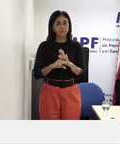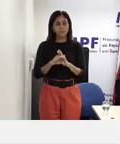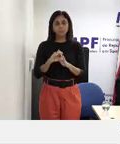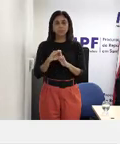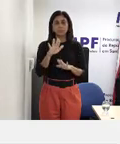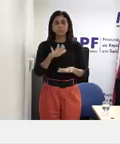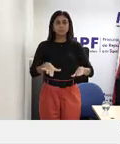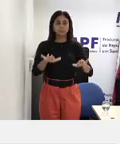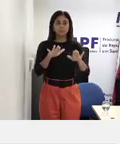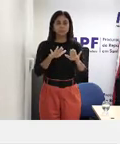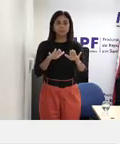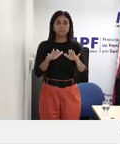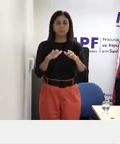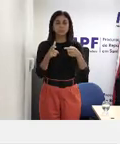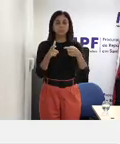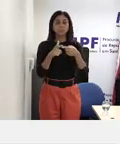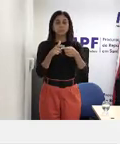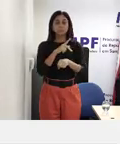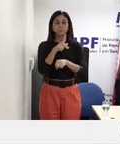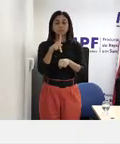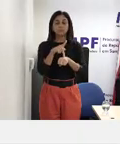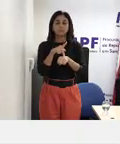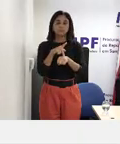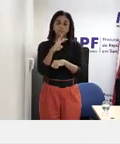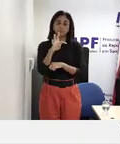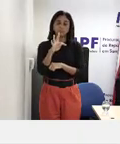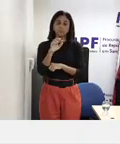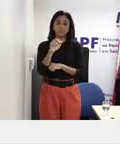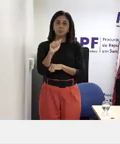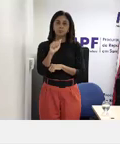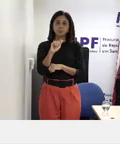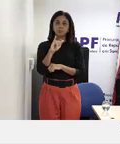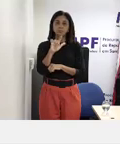o nosso não é o PowerPoint ele ele pode ter perdido aqui